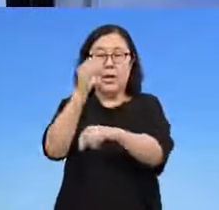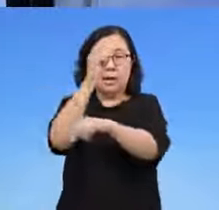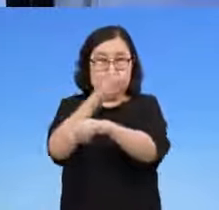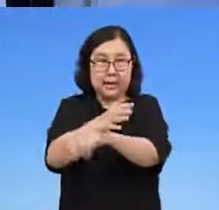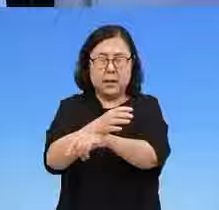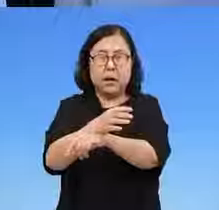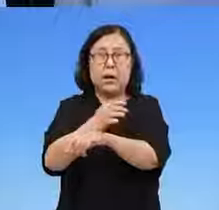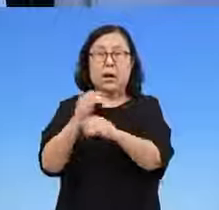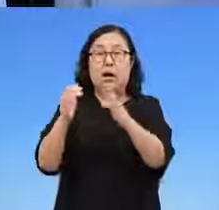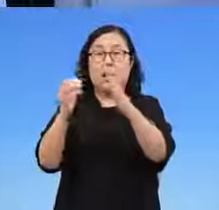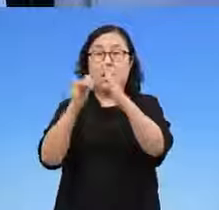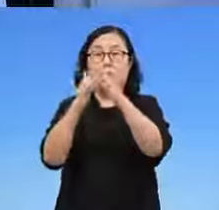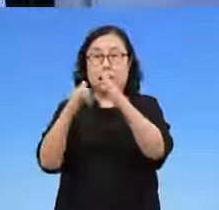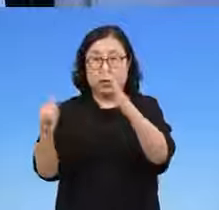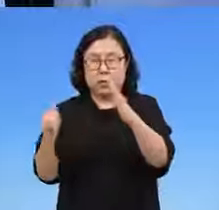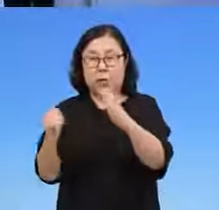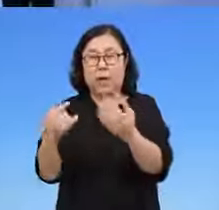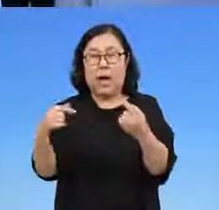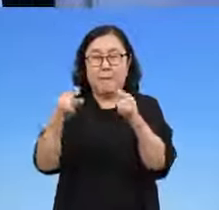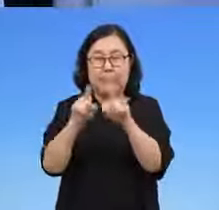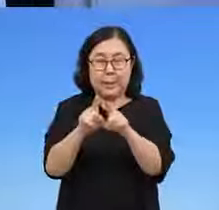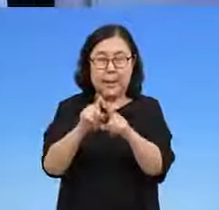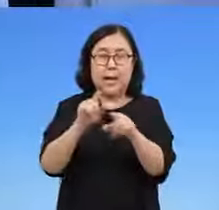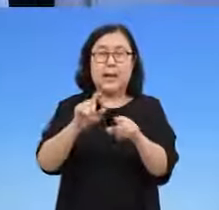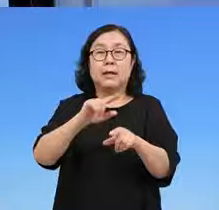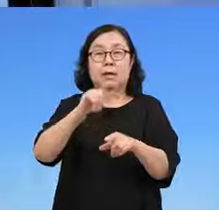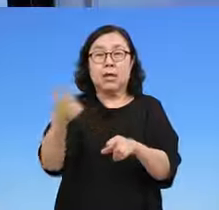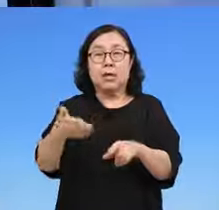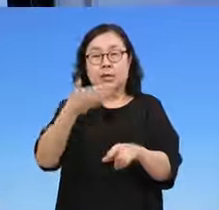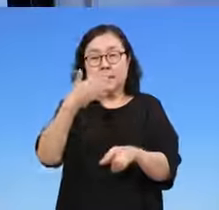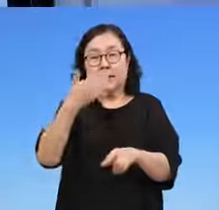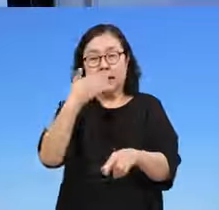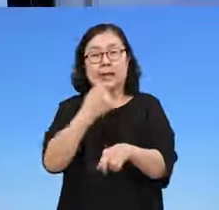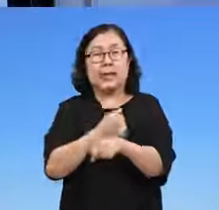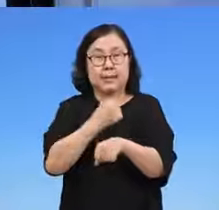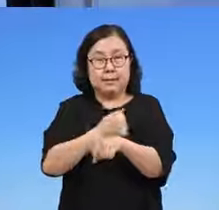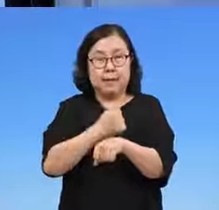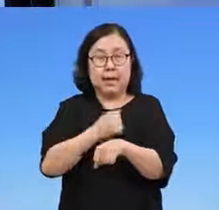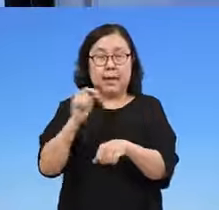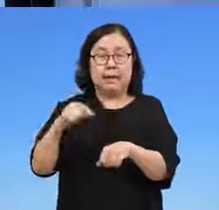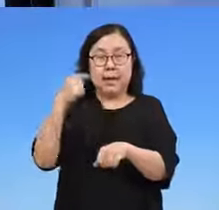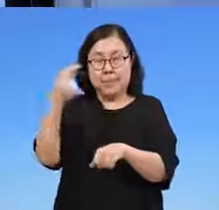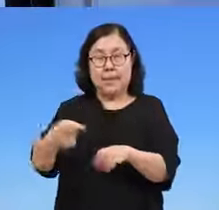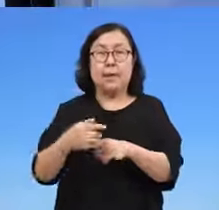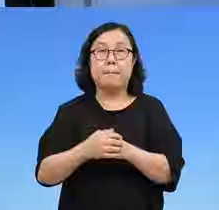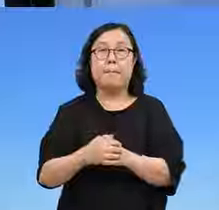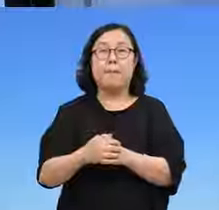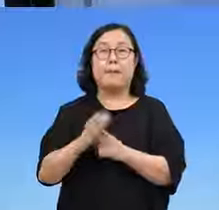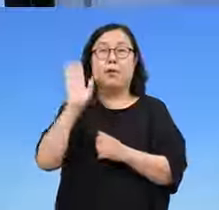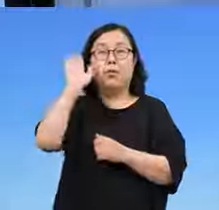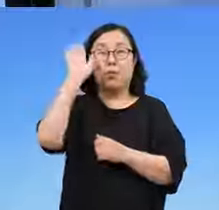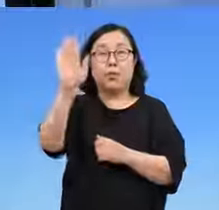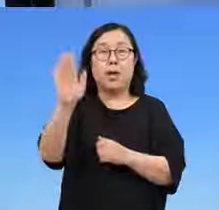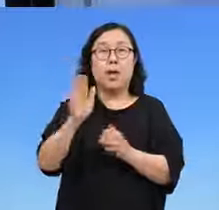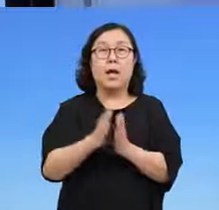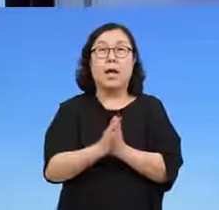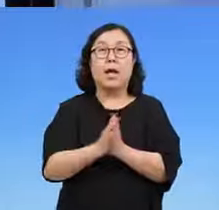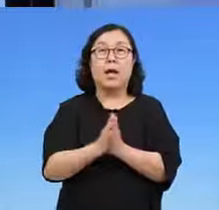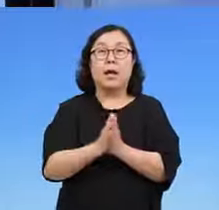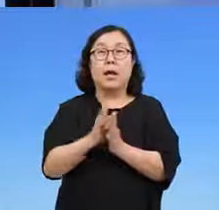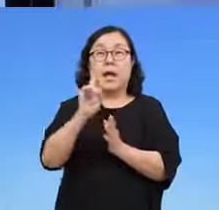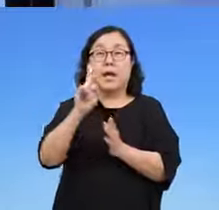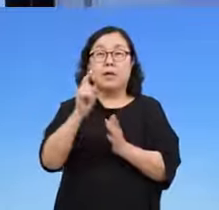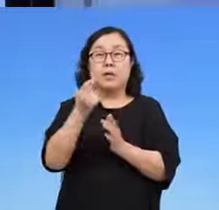사서 각자 집에서 식구들과 저녁을 치킨으로 먹게 되었다. 그리고 그 다음 내용도 감동이에요. 그